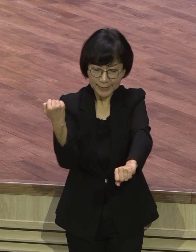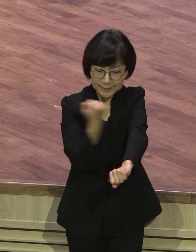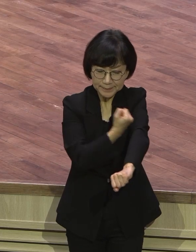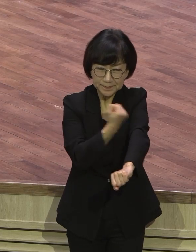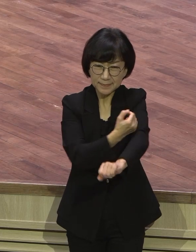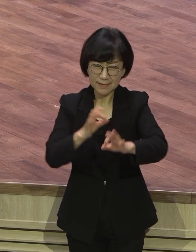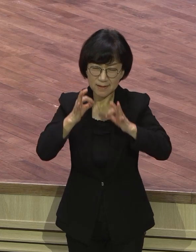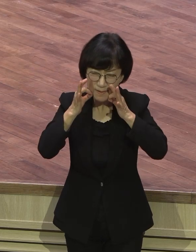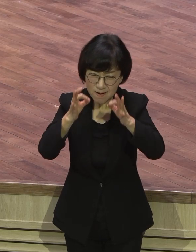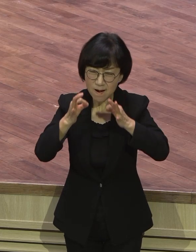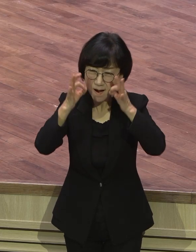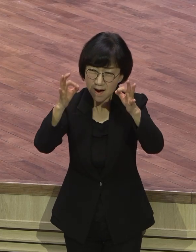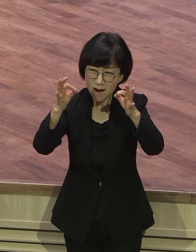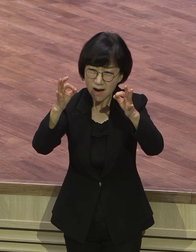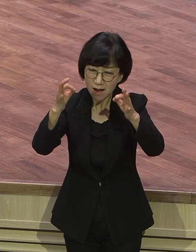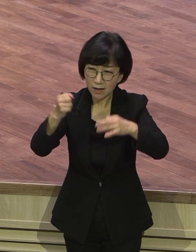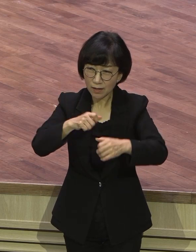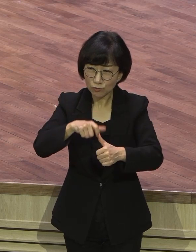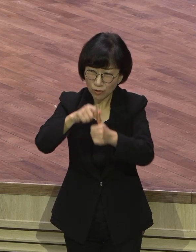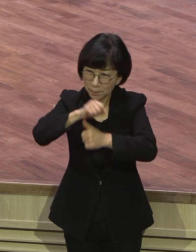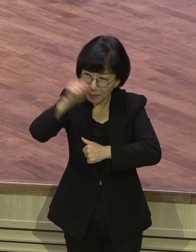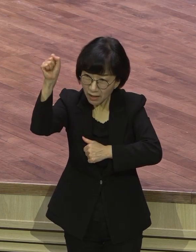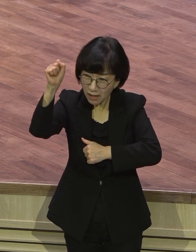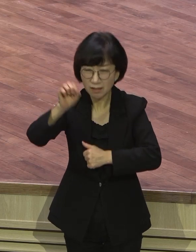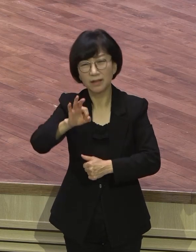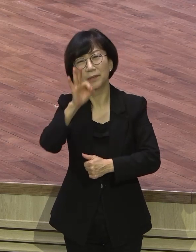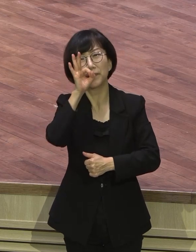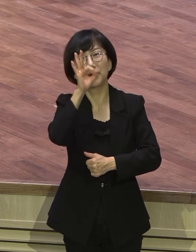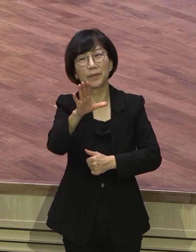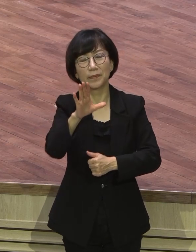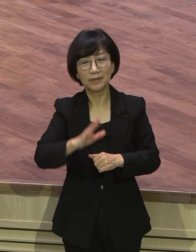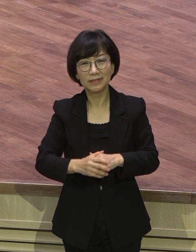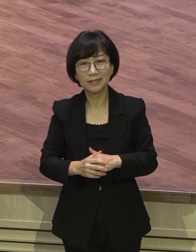노력 이걸로 주어진 것이 아니다는 그게 구원이라는 것입니다.